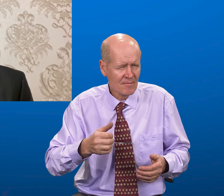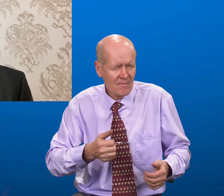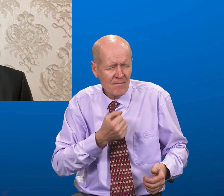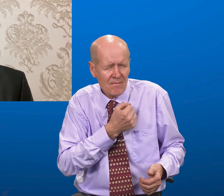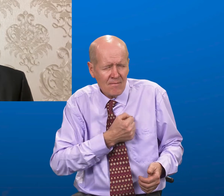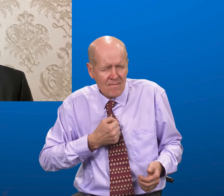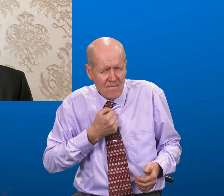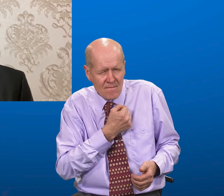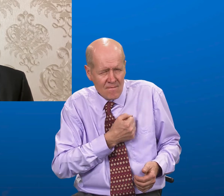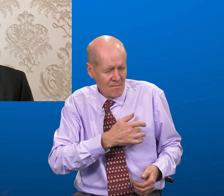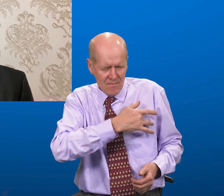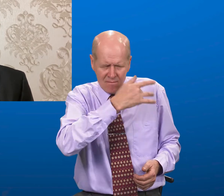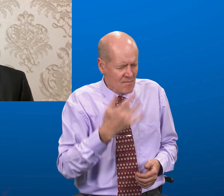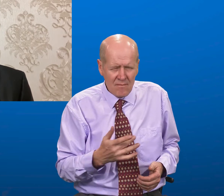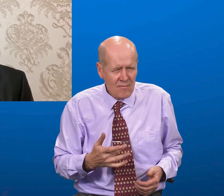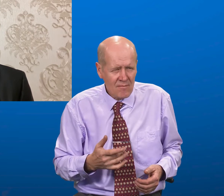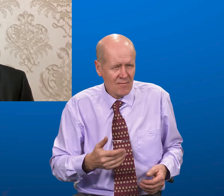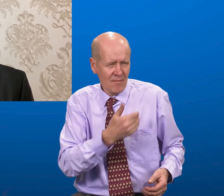Савла, который шел,